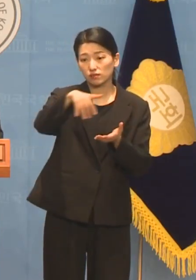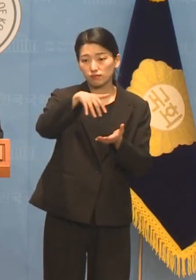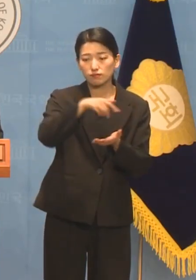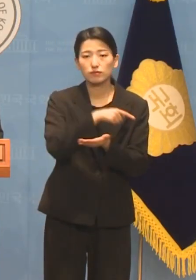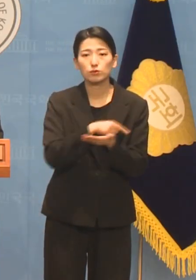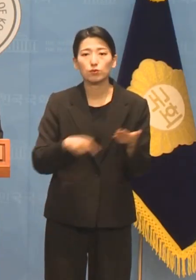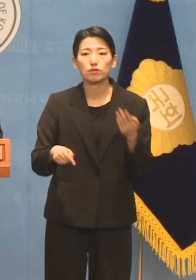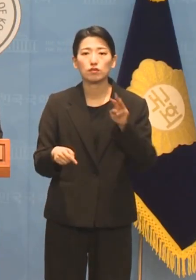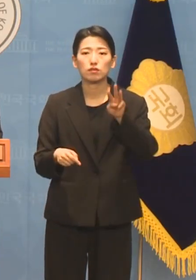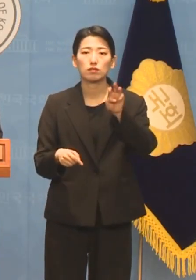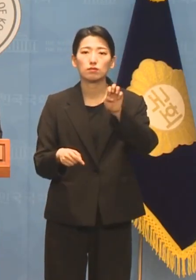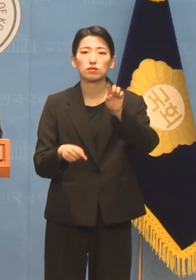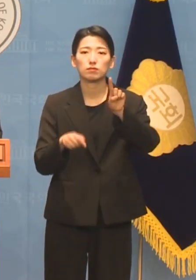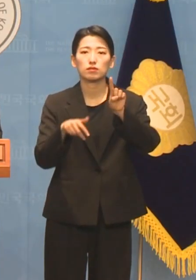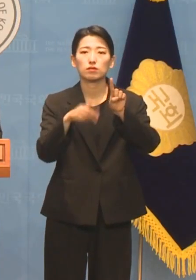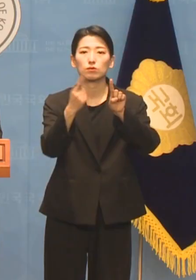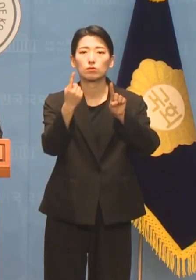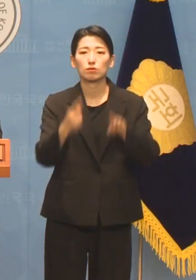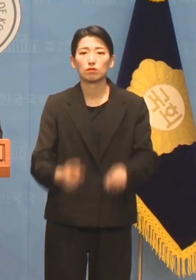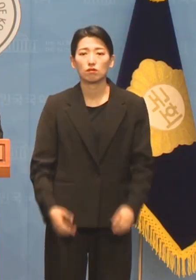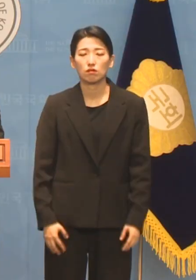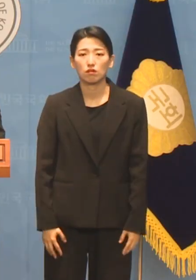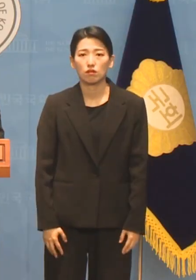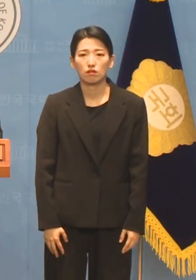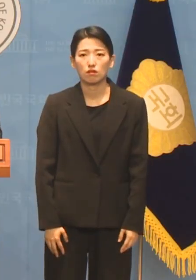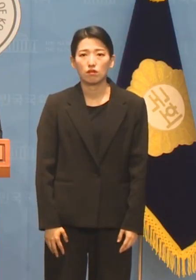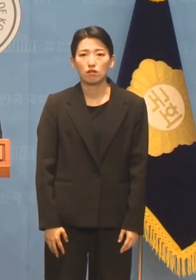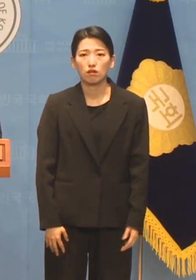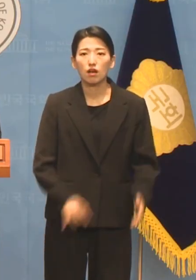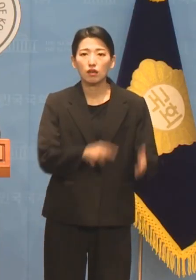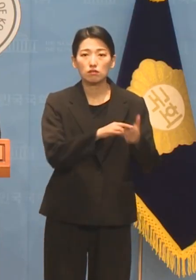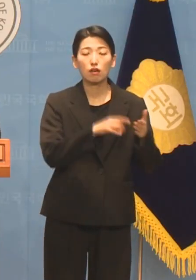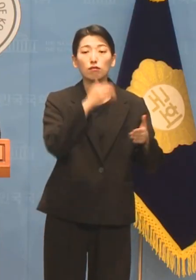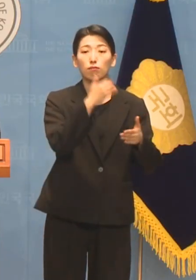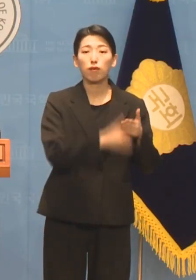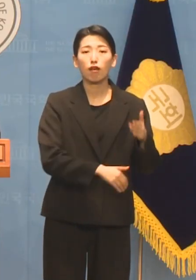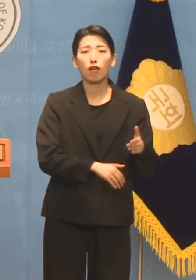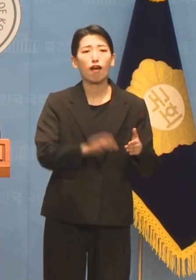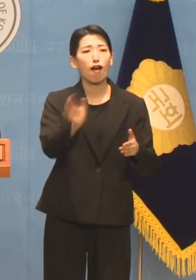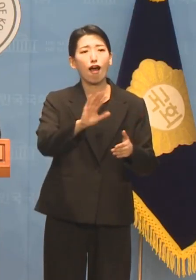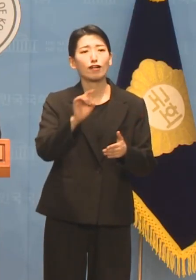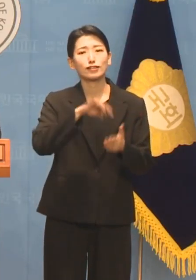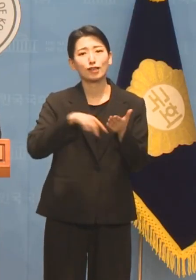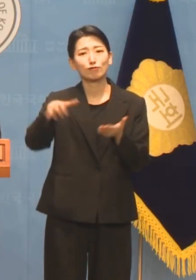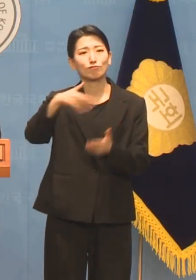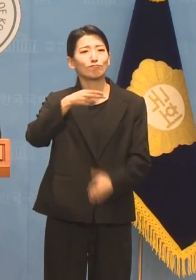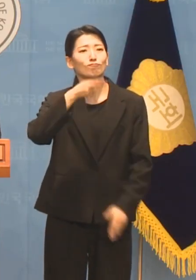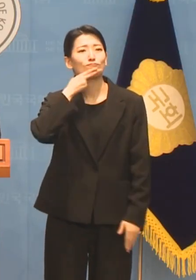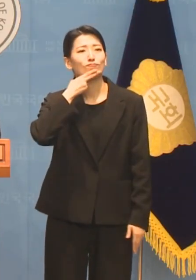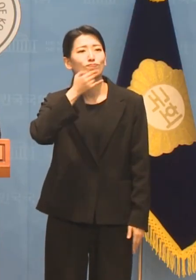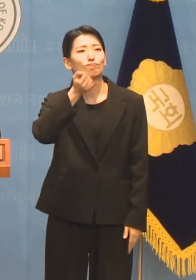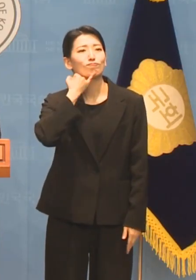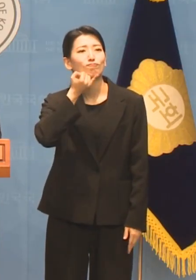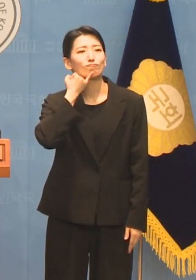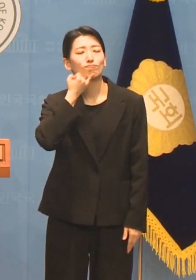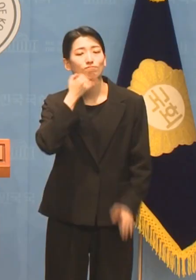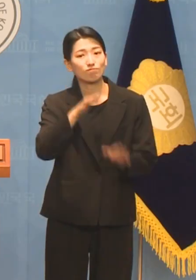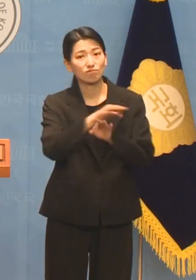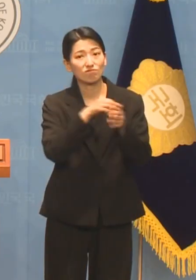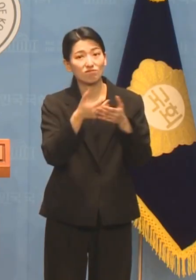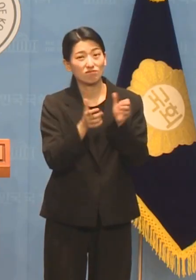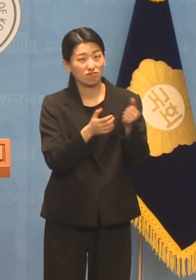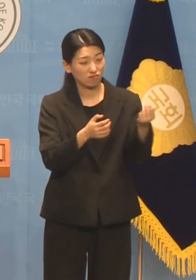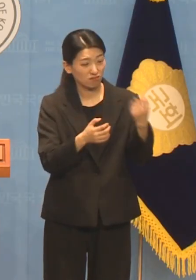원이나 덜 거쳤습니다. 감세를 해도 세수가 줄지 않을 것이라던 최상목 경제부총리의 국회 답변은